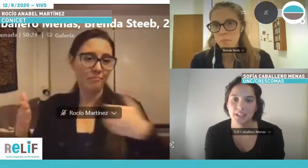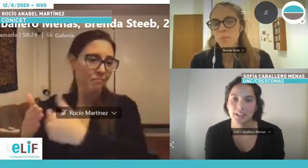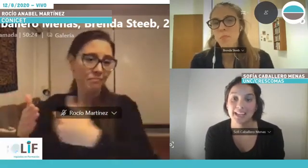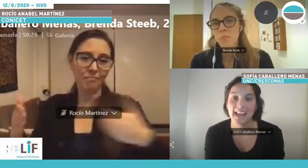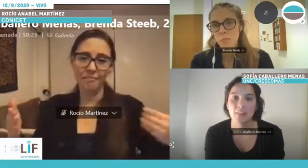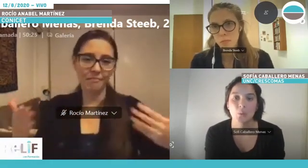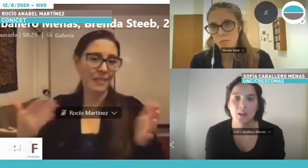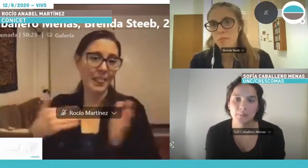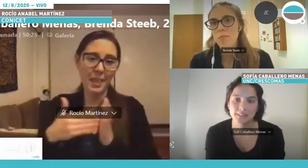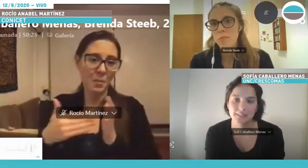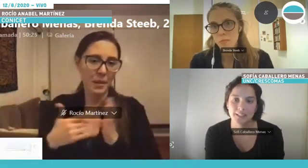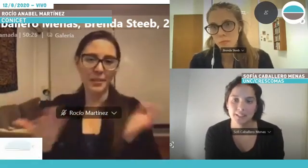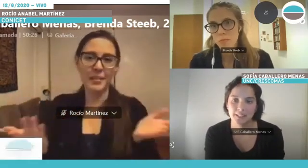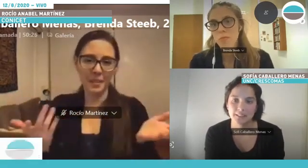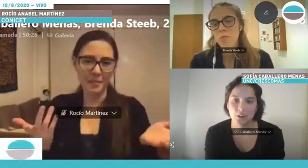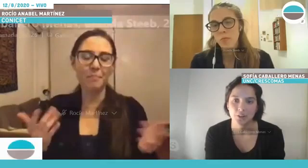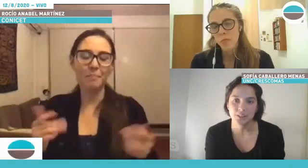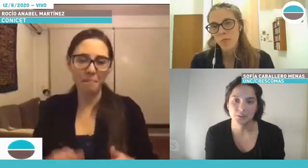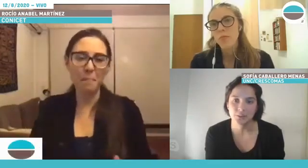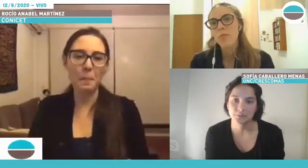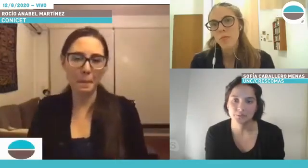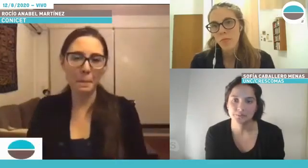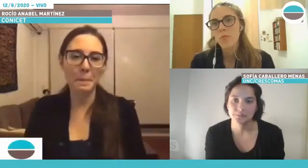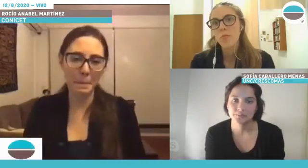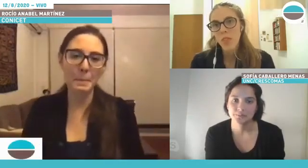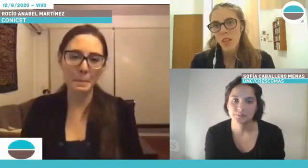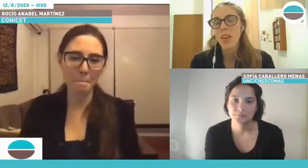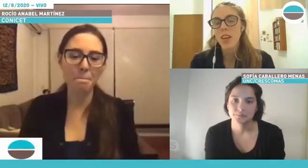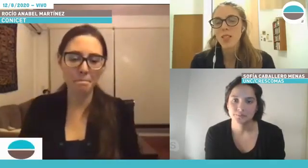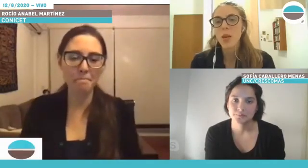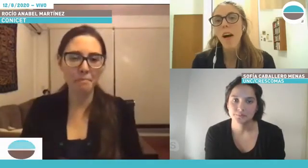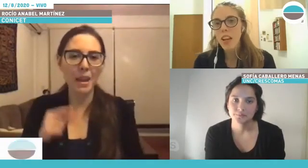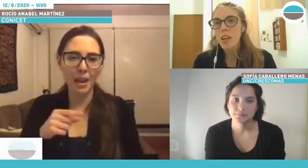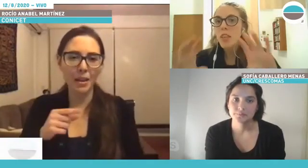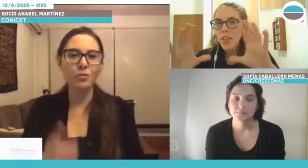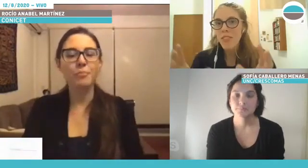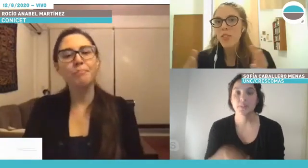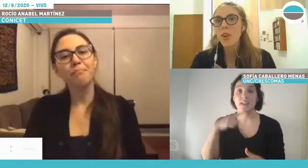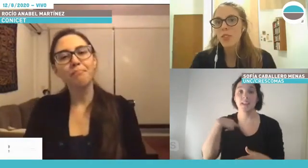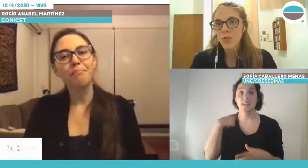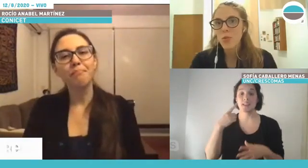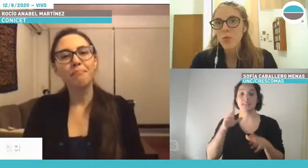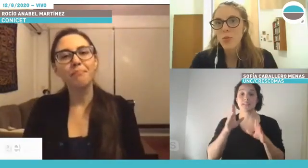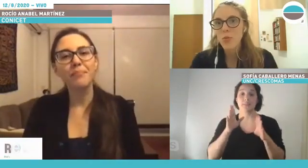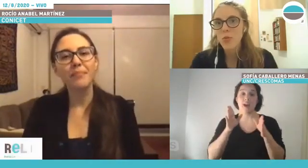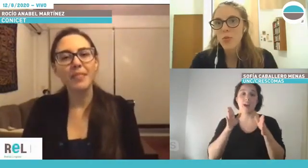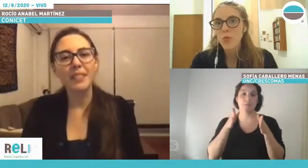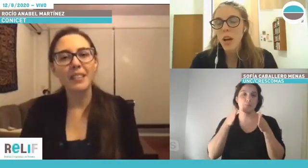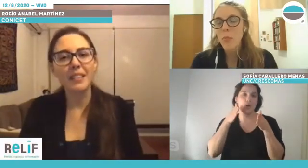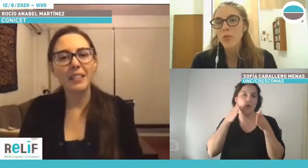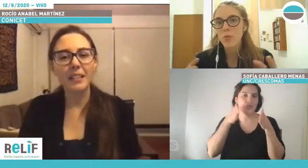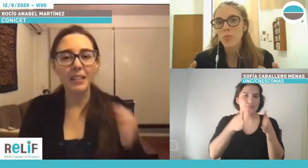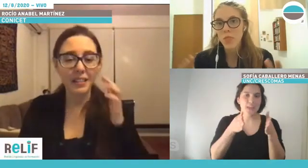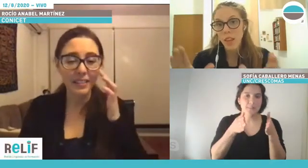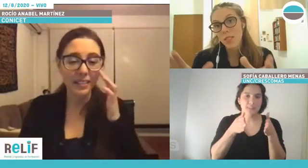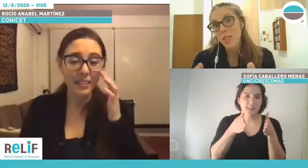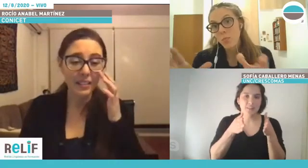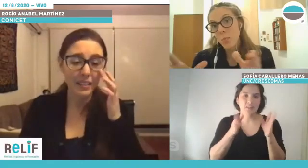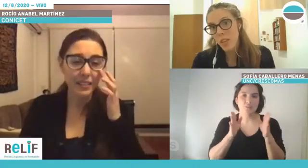apareciendo gradualmente en este continuum. Y que se va delimitando